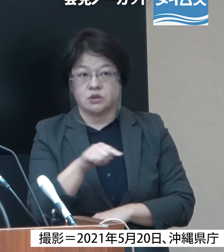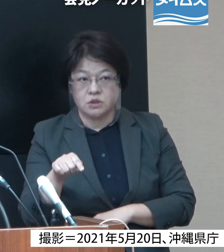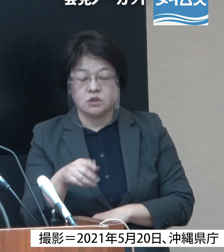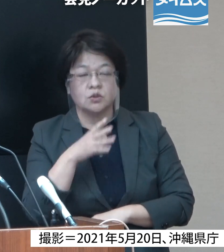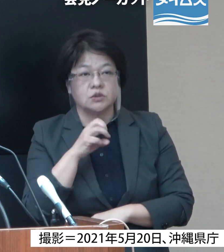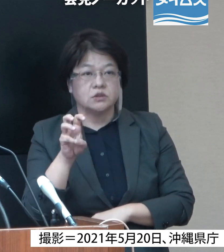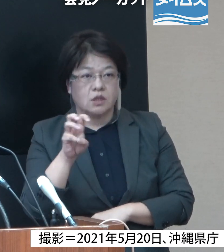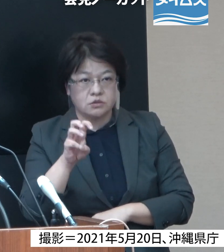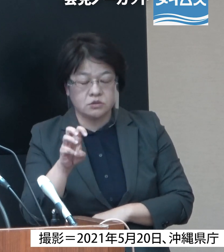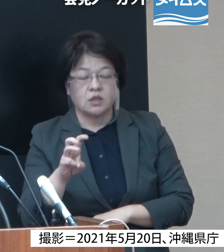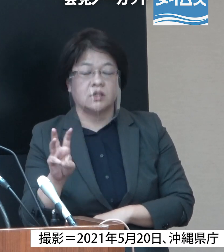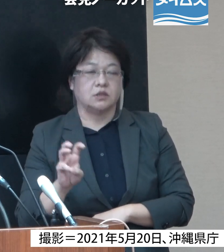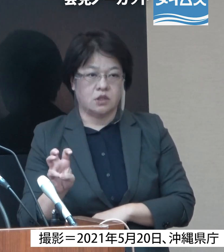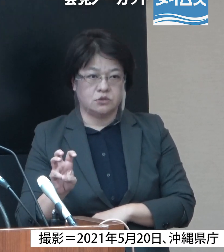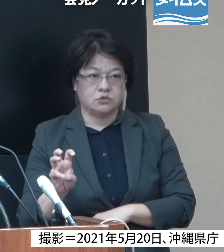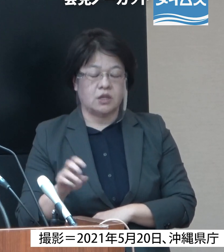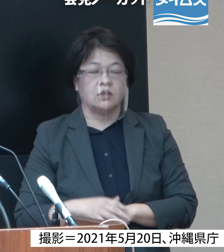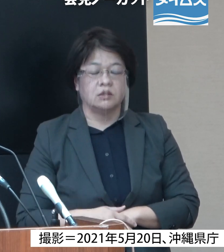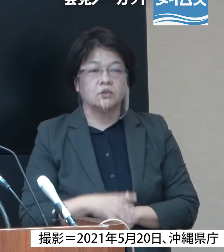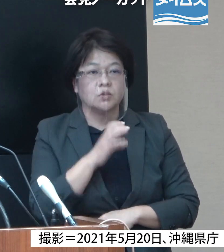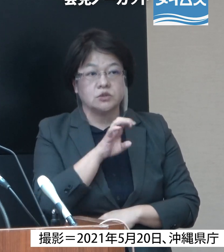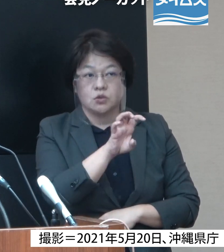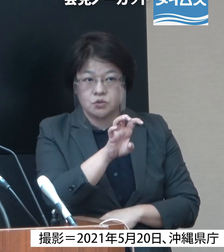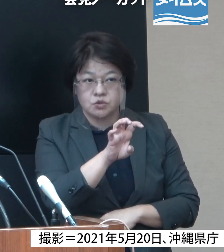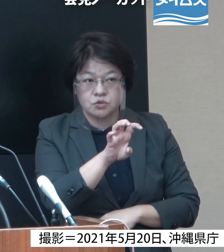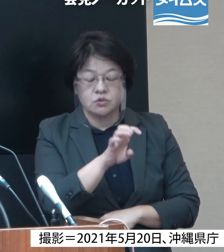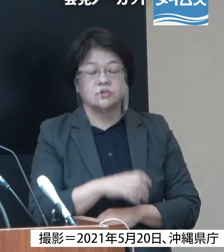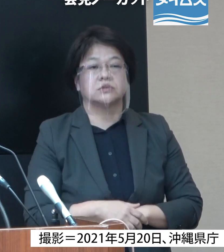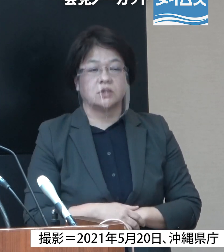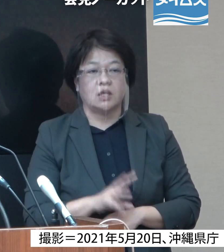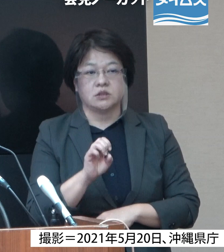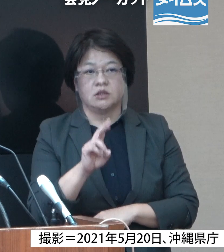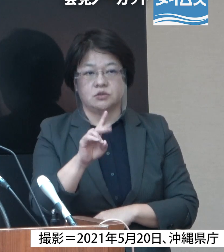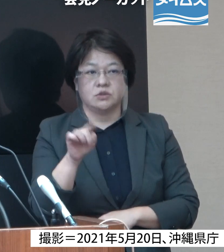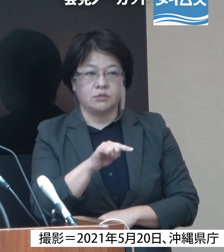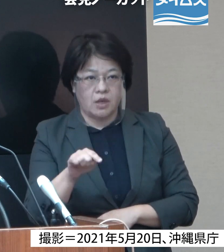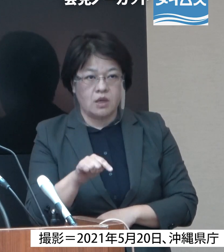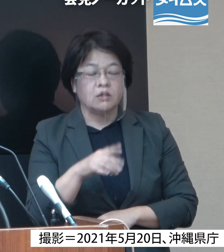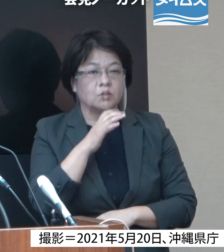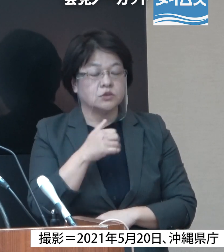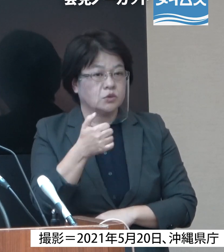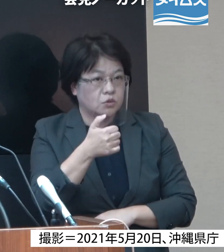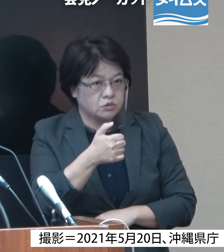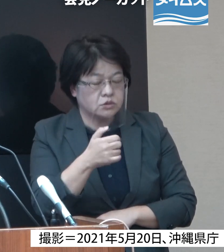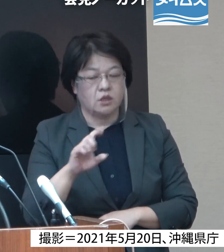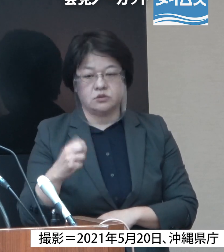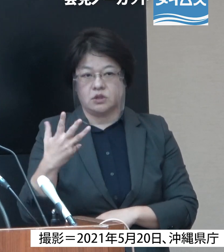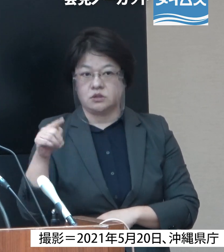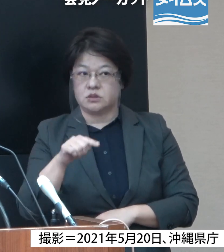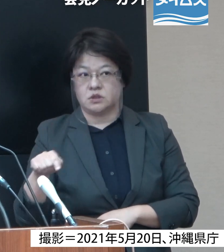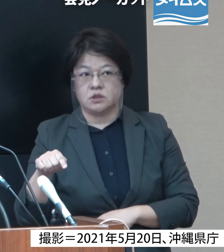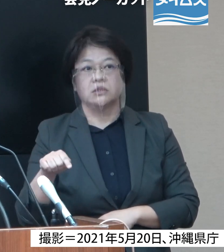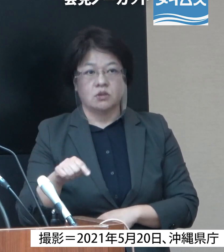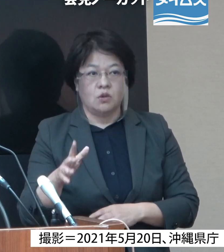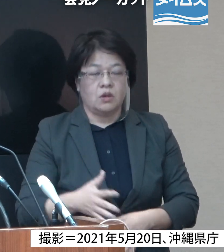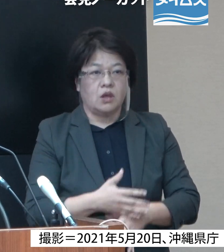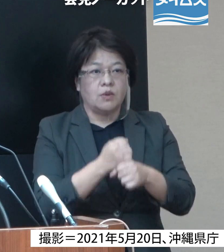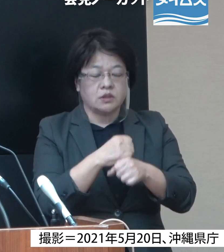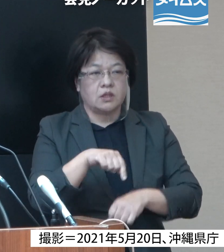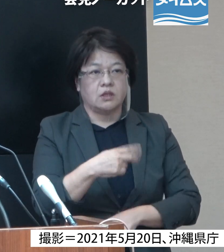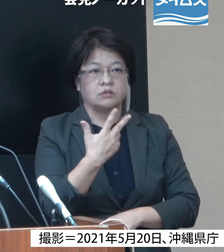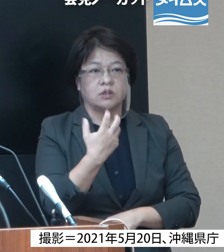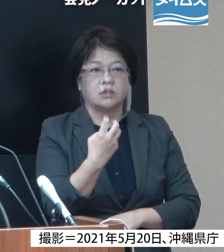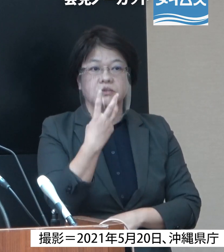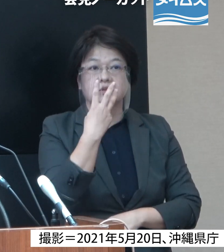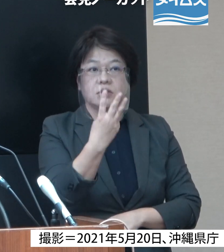代30名、40代32名、50代18名の合計173